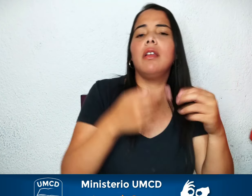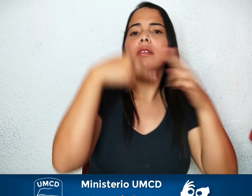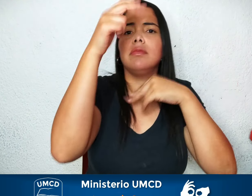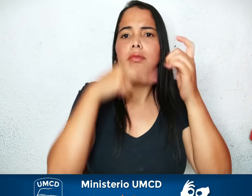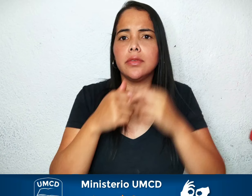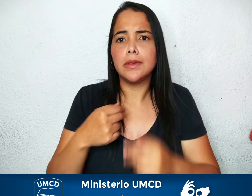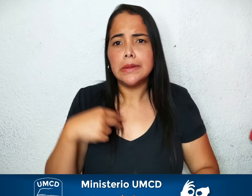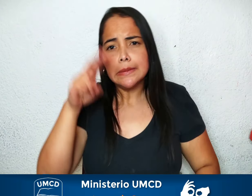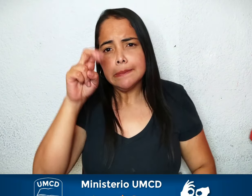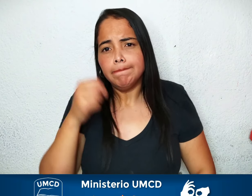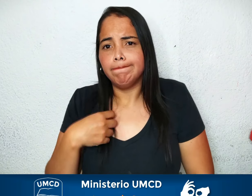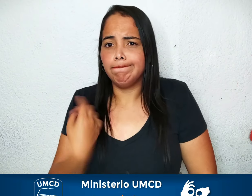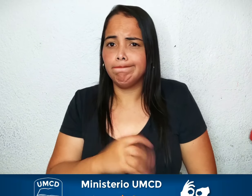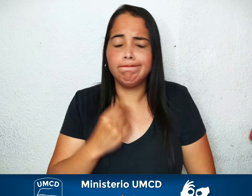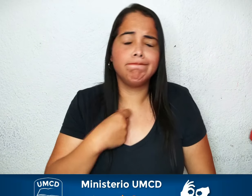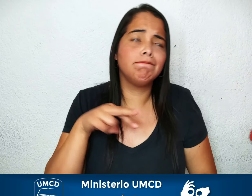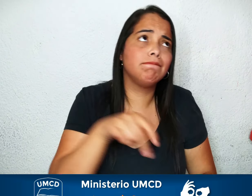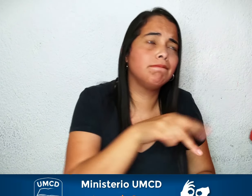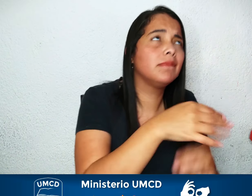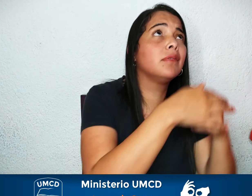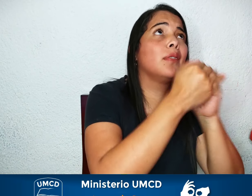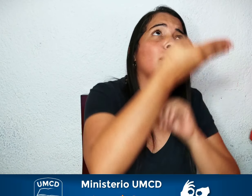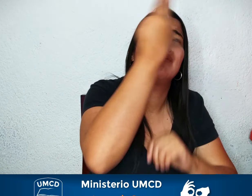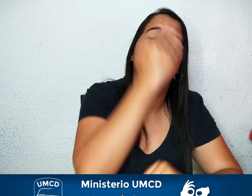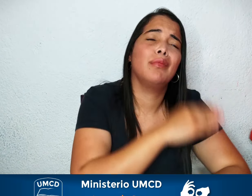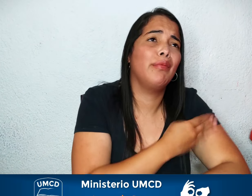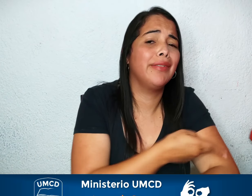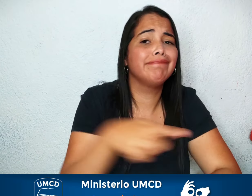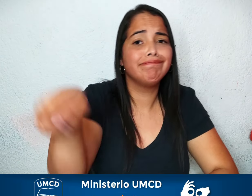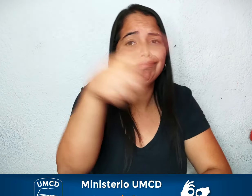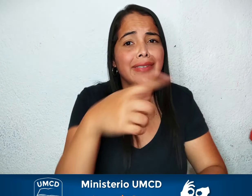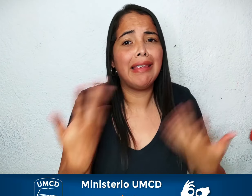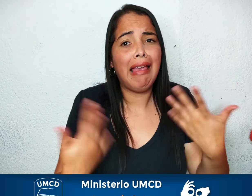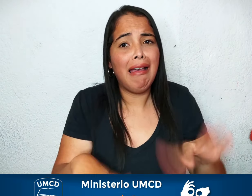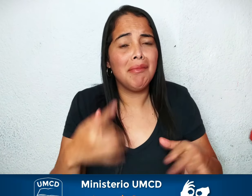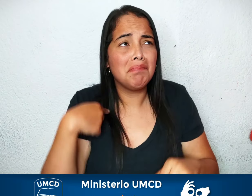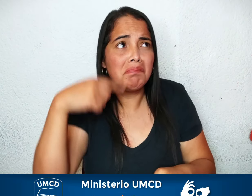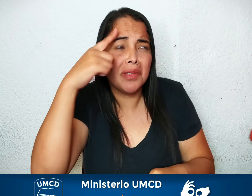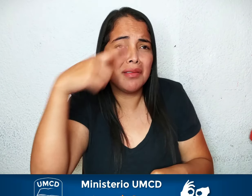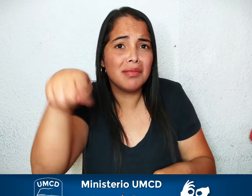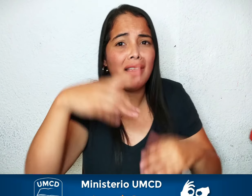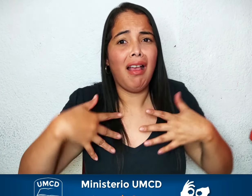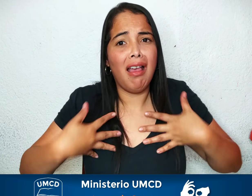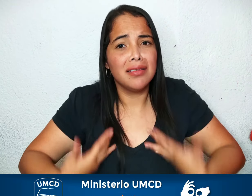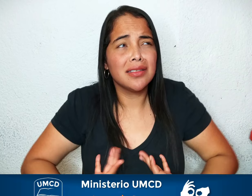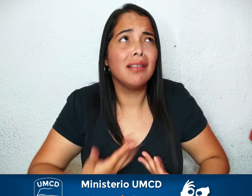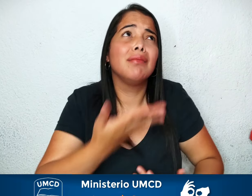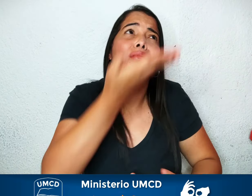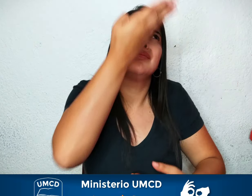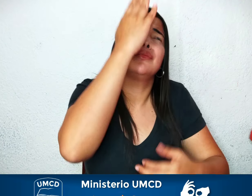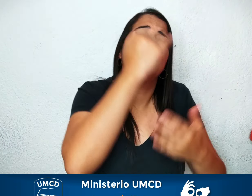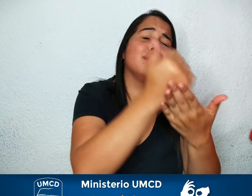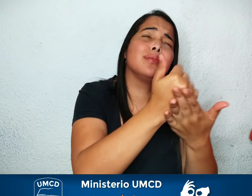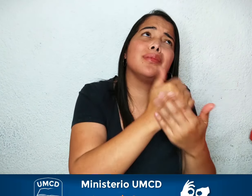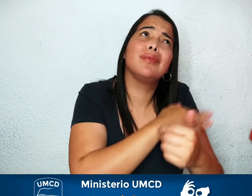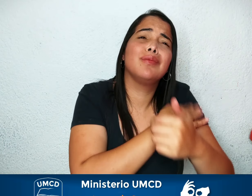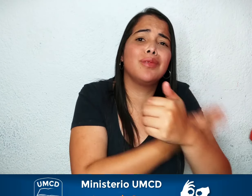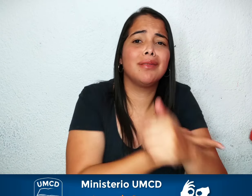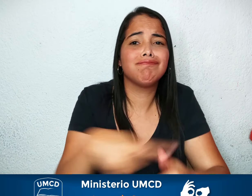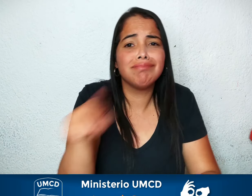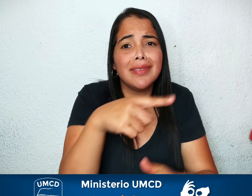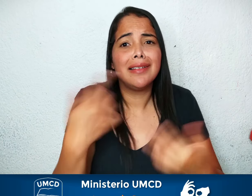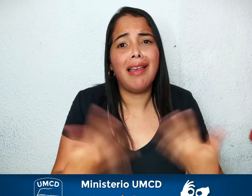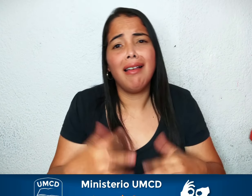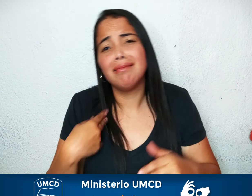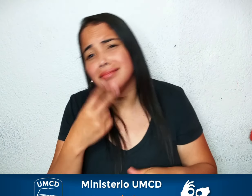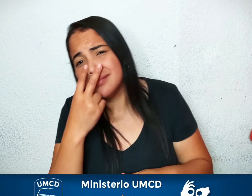vez Nehemías iba y le pedía a Dios que le dé la fuerza, que les ayude. Aún inclusive él recordaba al